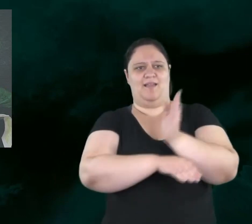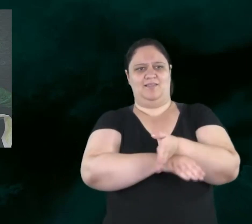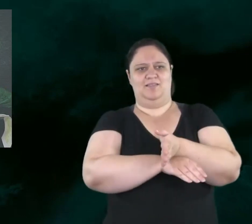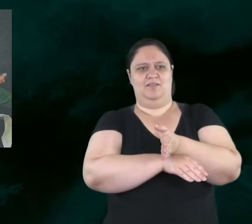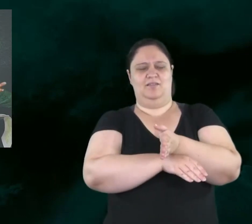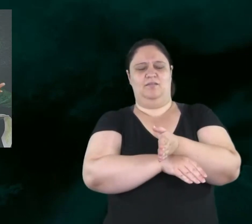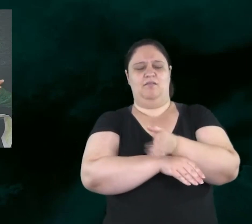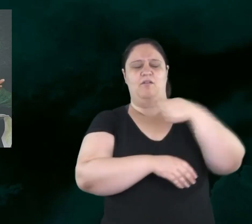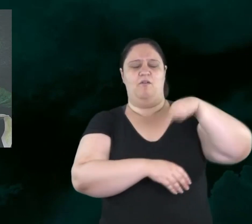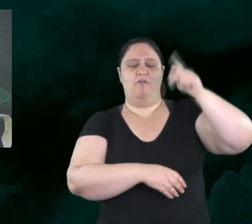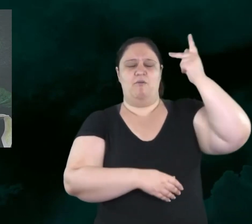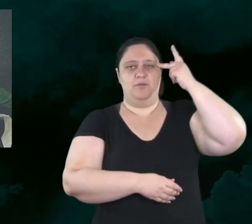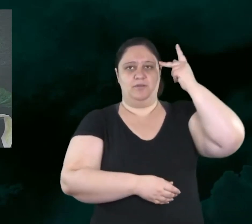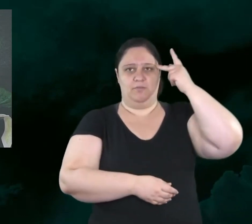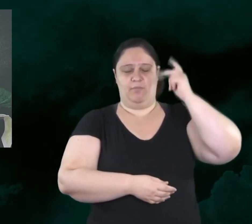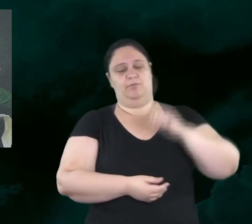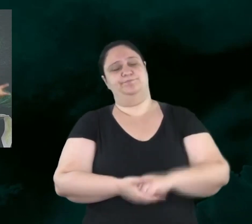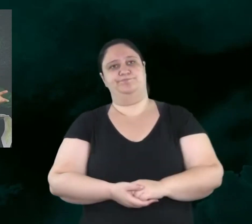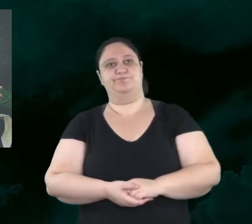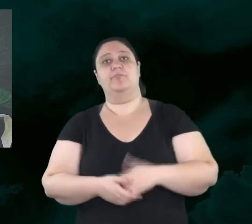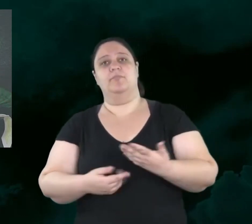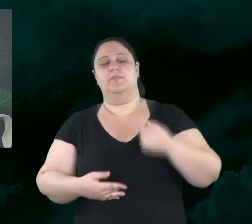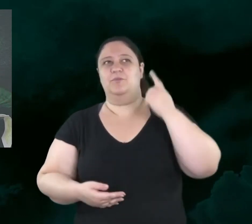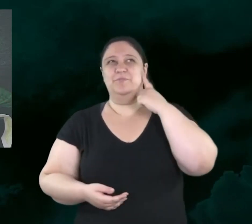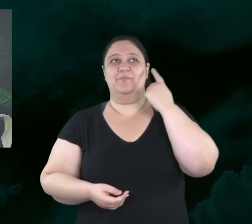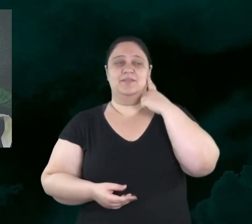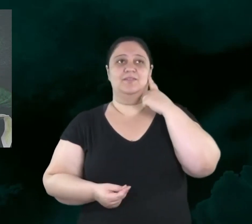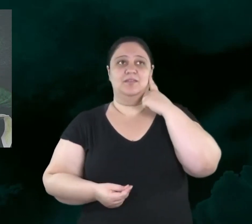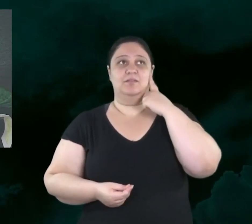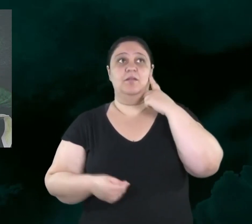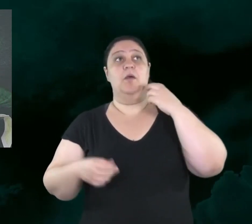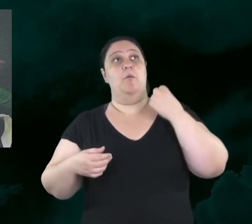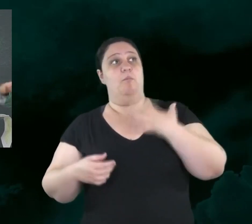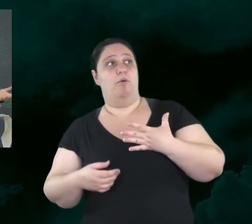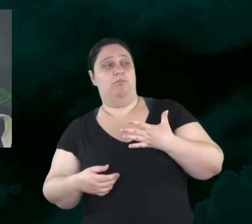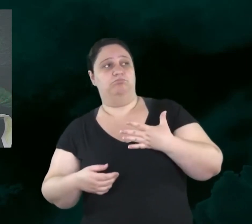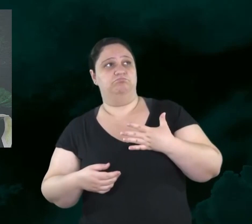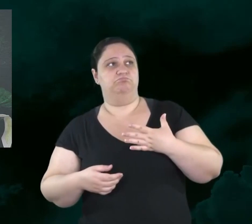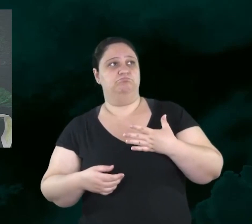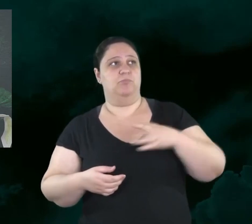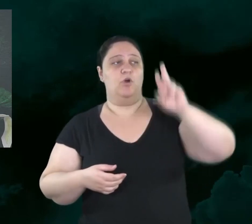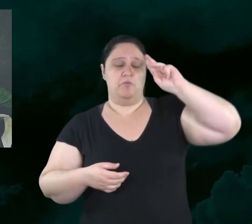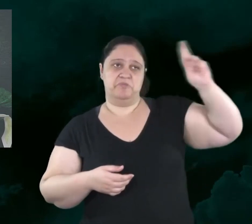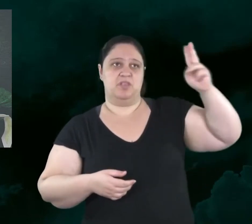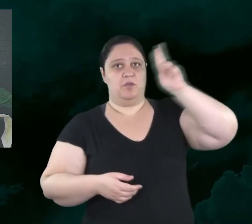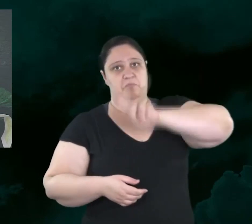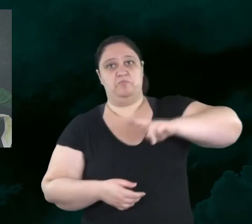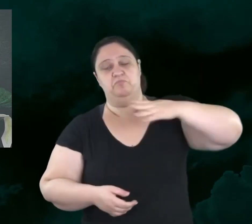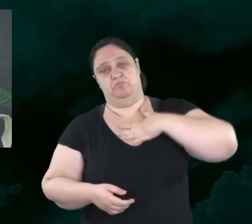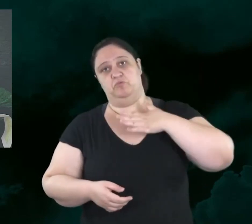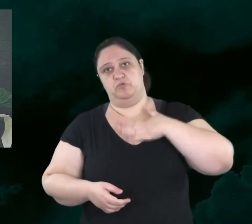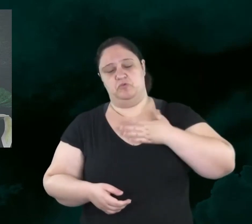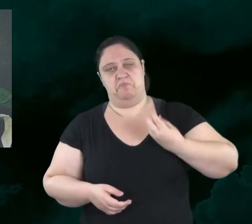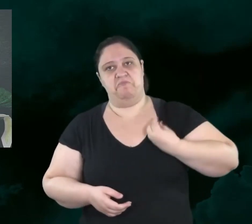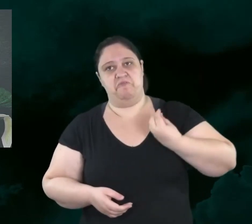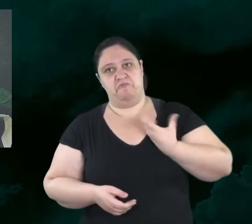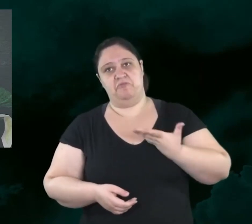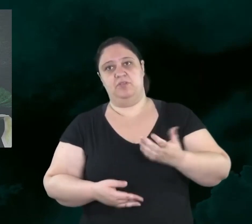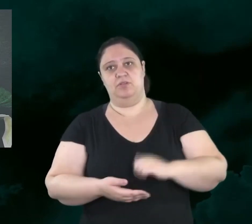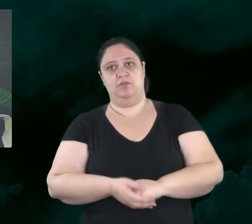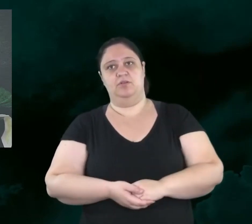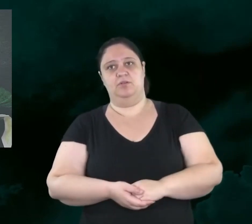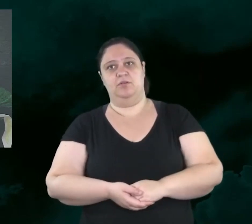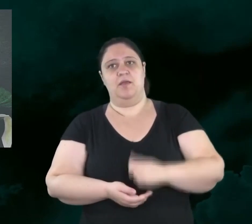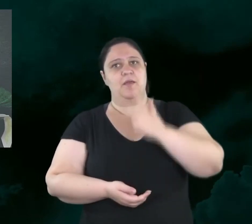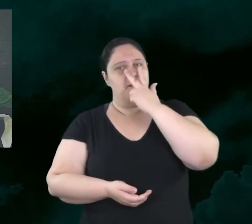que tinha que fazer, o Senhor abençoou a conferência, né? O Senhor me usou. É como se o Senhor tivesse um dever,